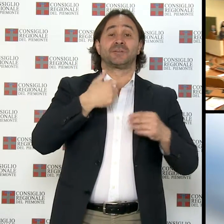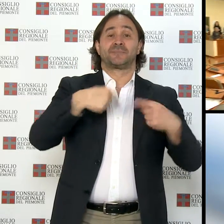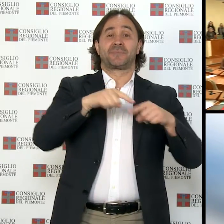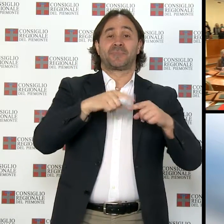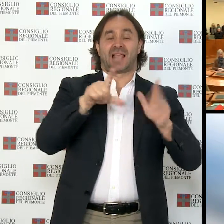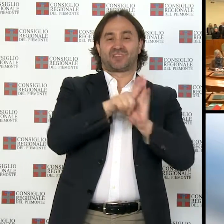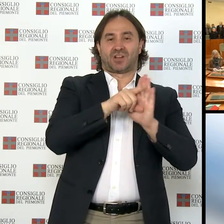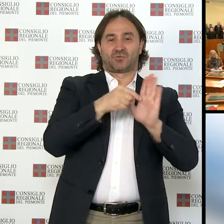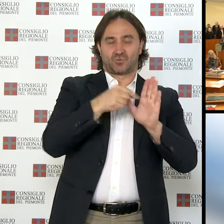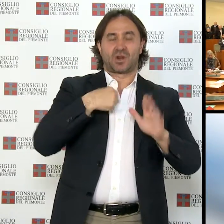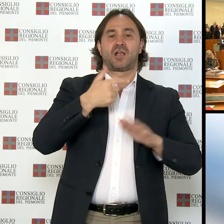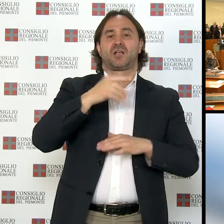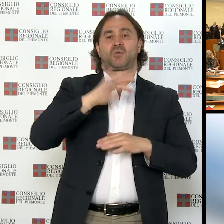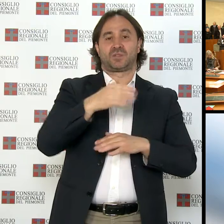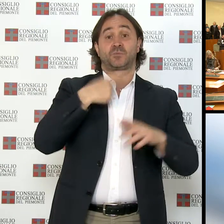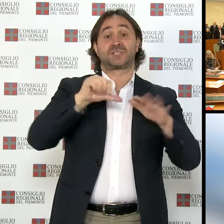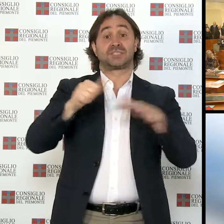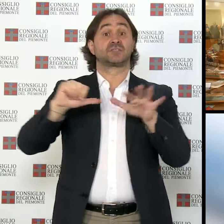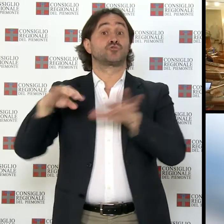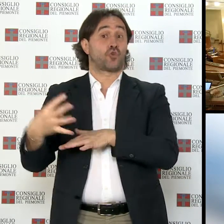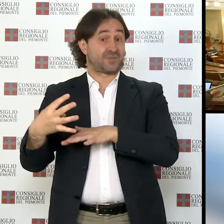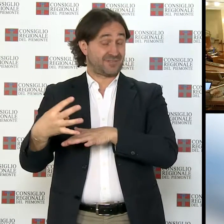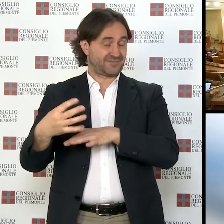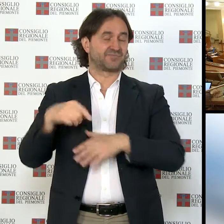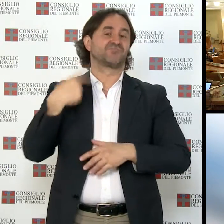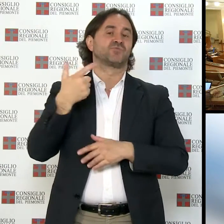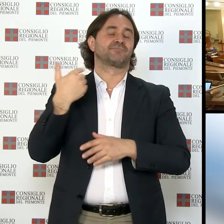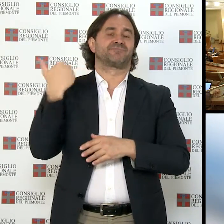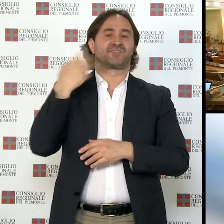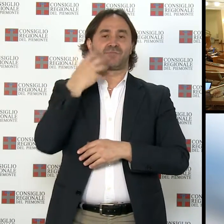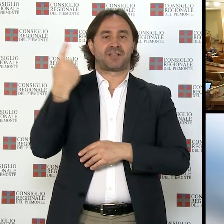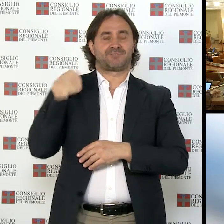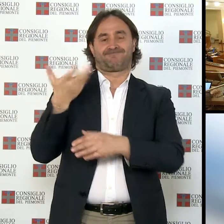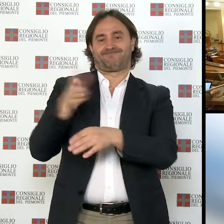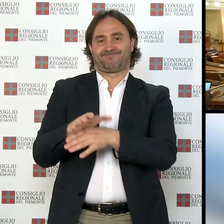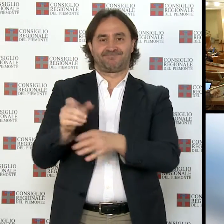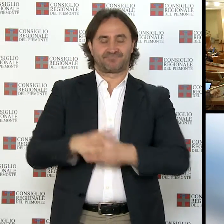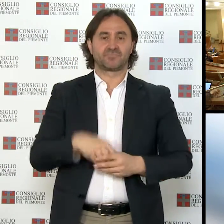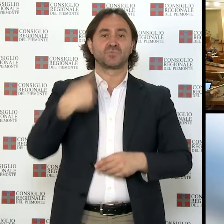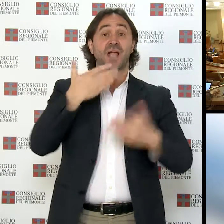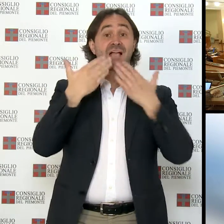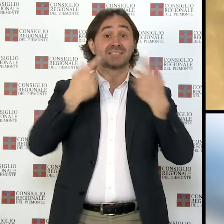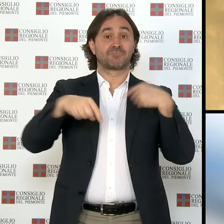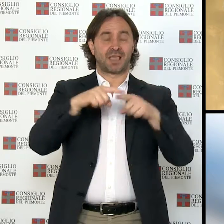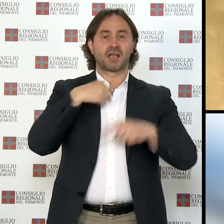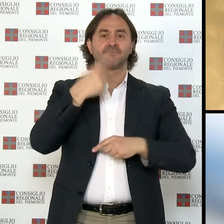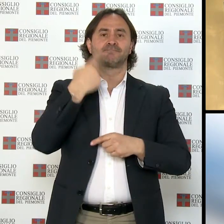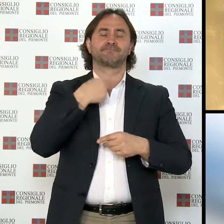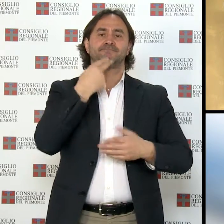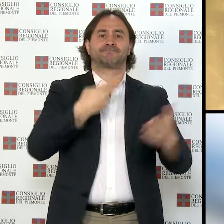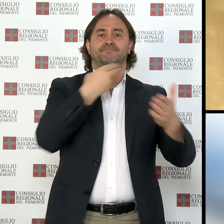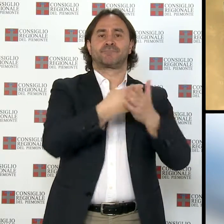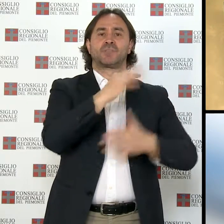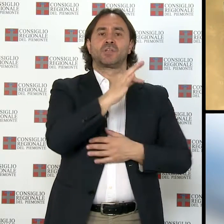nona, scomparsa il 3 febbraio scorso. L'Assemblea ha poi approvato la modifica della denominazione del comune di Fubine, in provincia